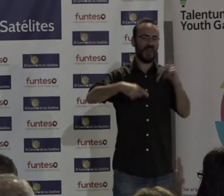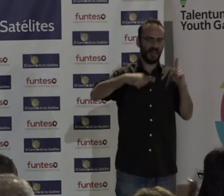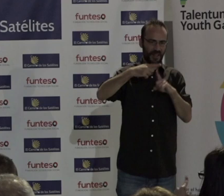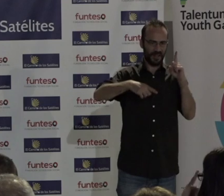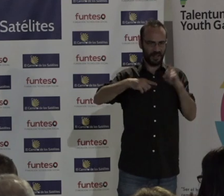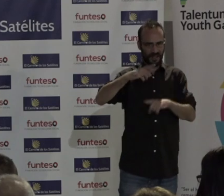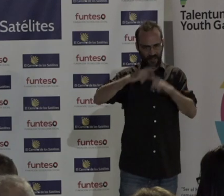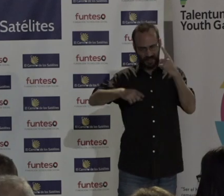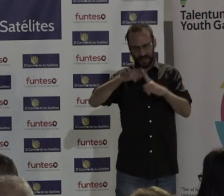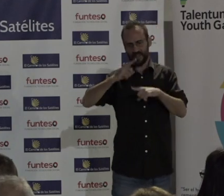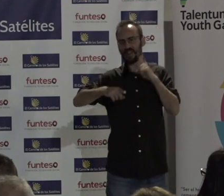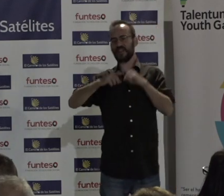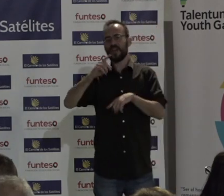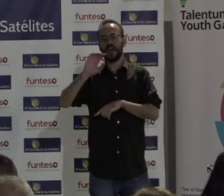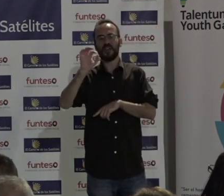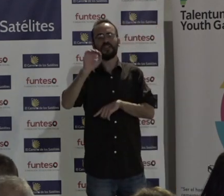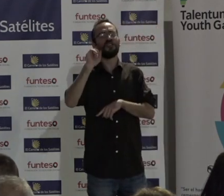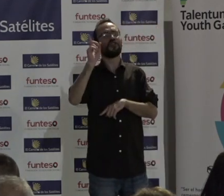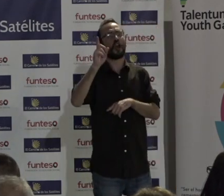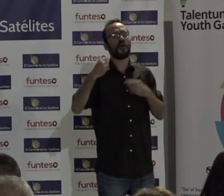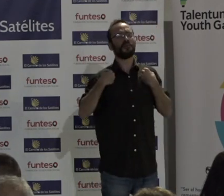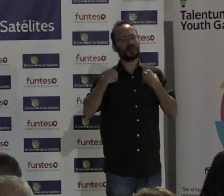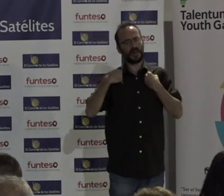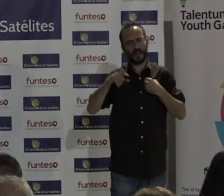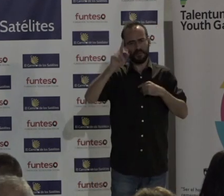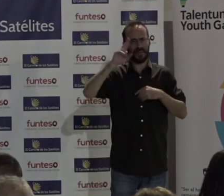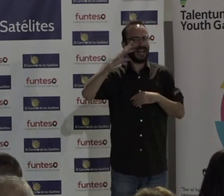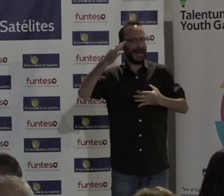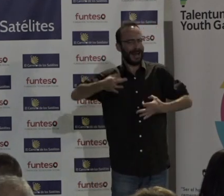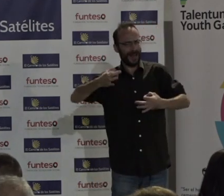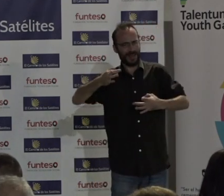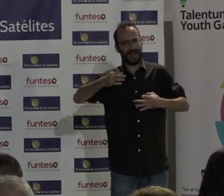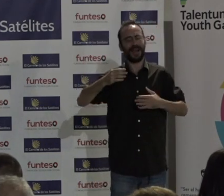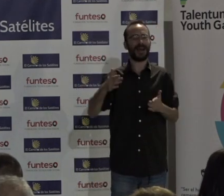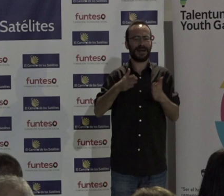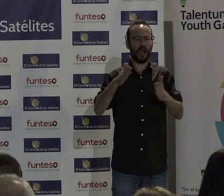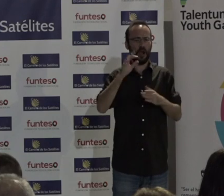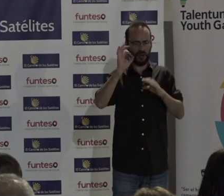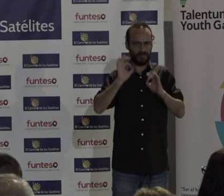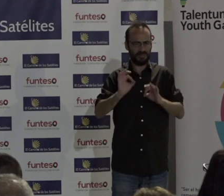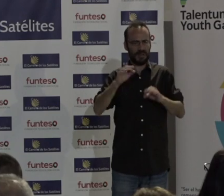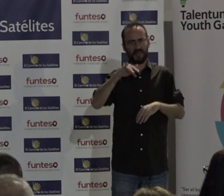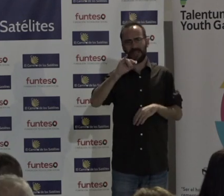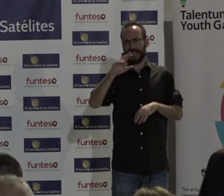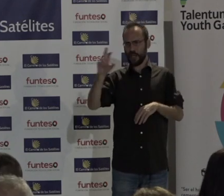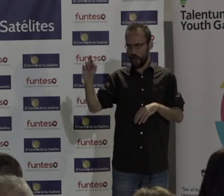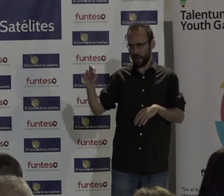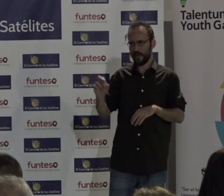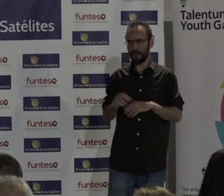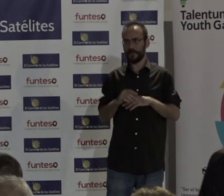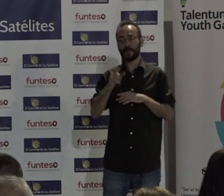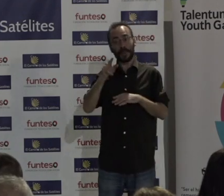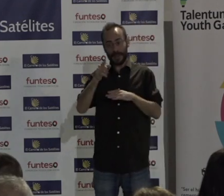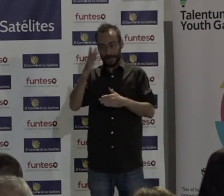Puerto Marín, este enclave, vive del Miño. No sé si sabéis que Galicia recibe otro nombre, es la tierra